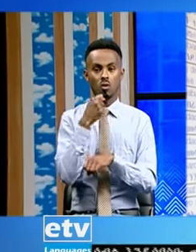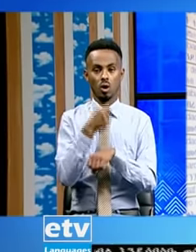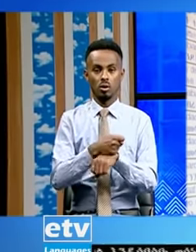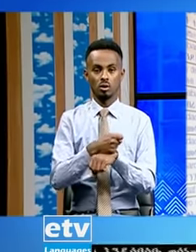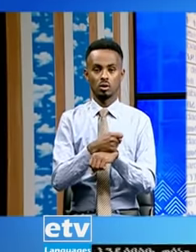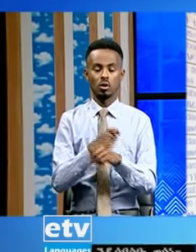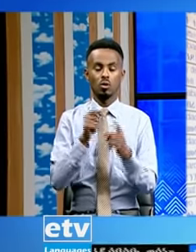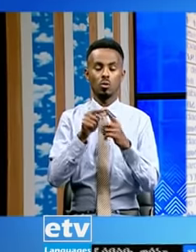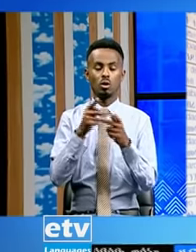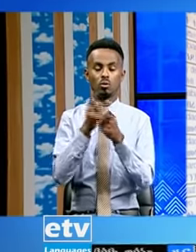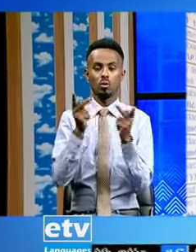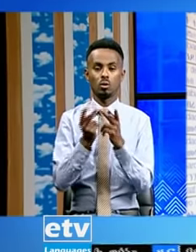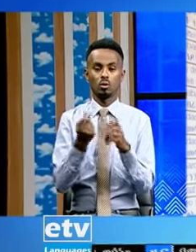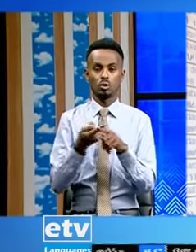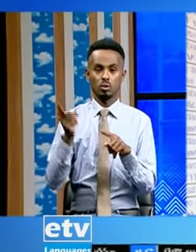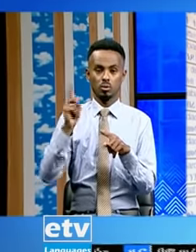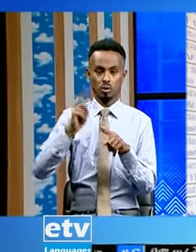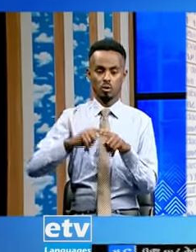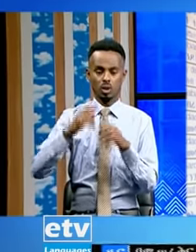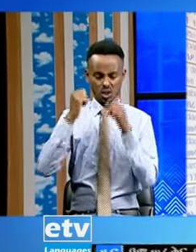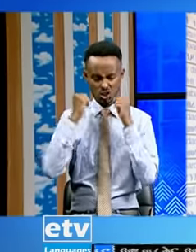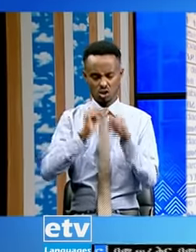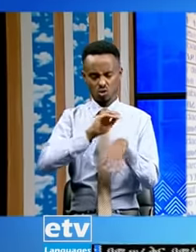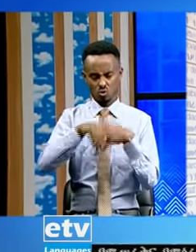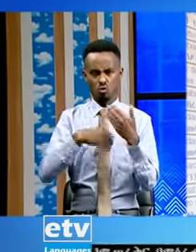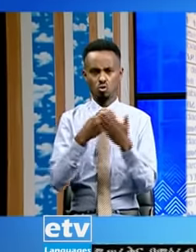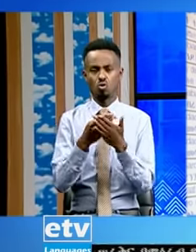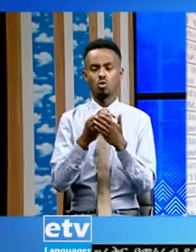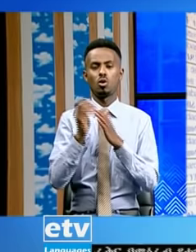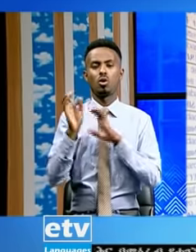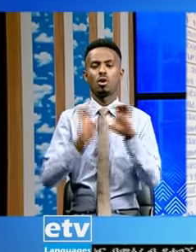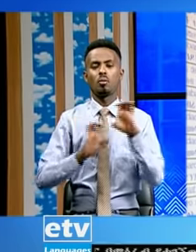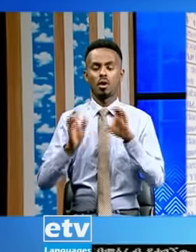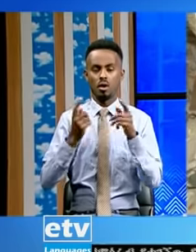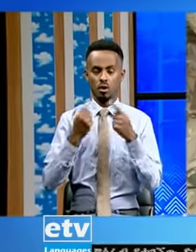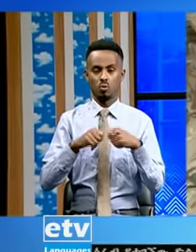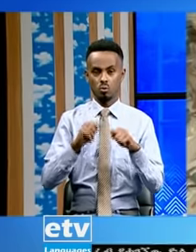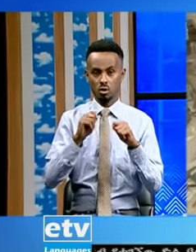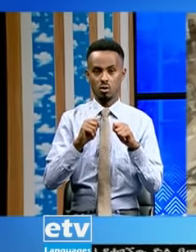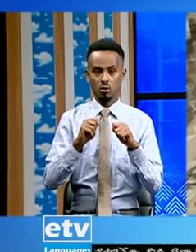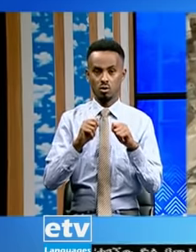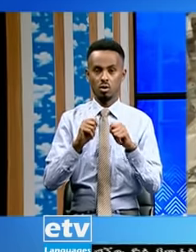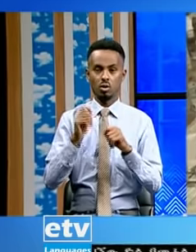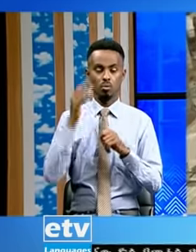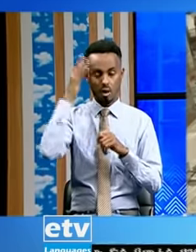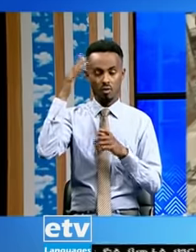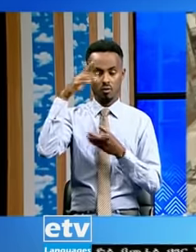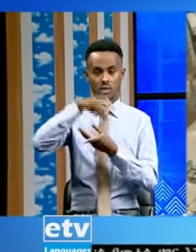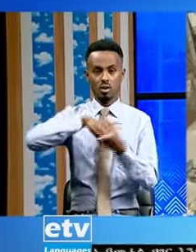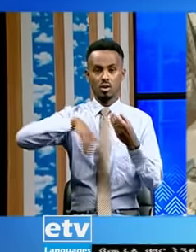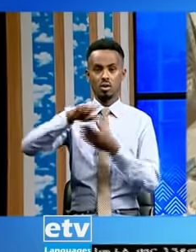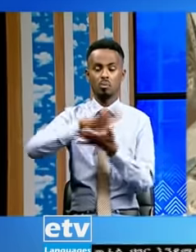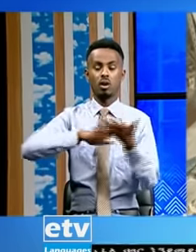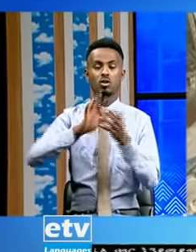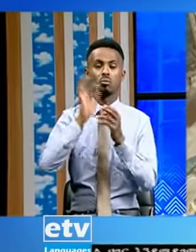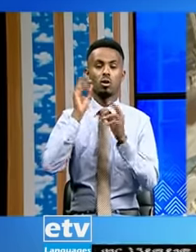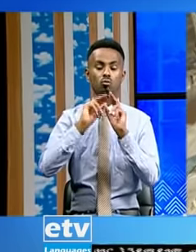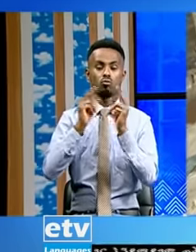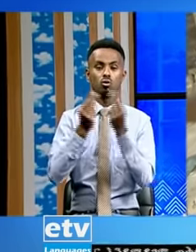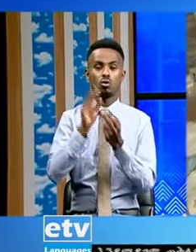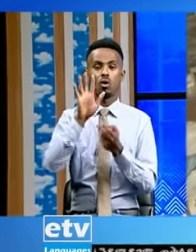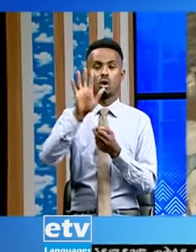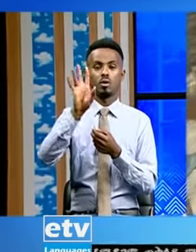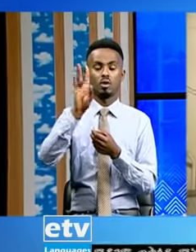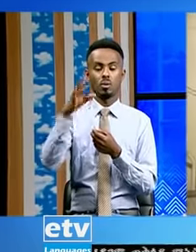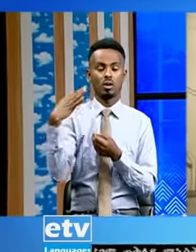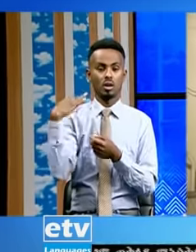ተቋማት ወደ ቦታ እንዲመለሱ የተቻለን ሁሉ ነው ለማድረግ የምንሞክረው። በአፋር ክልል በአሸባሪ ቡድኑ